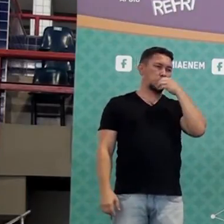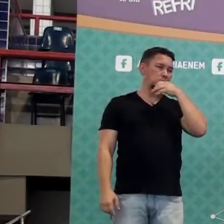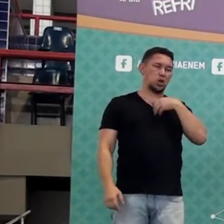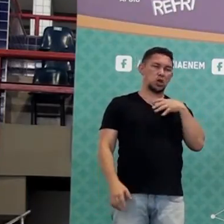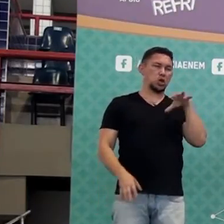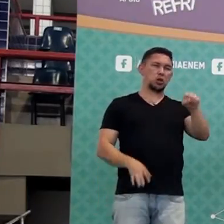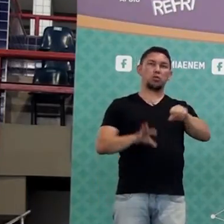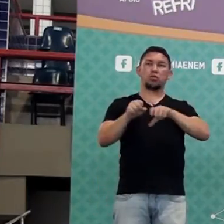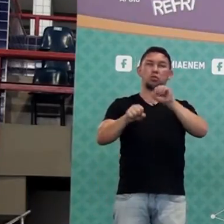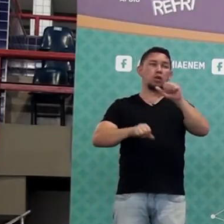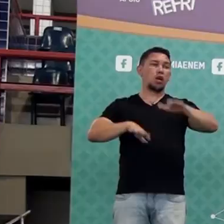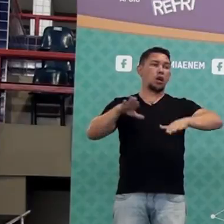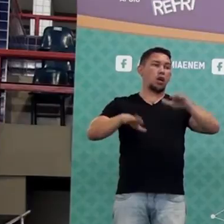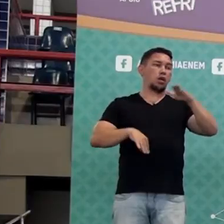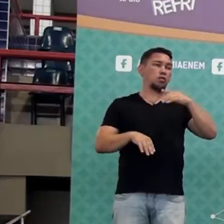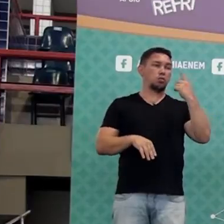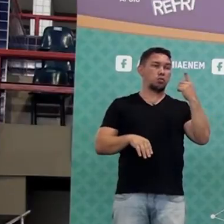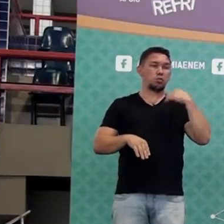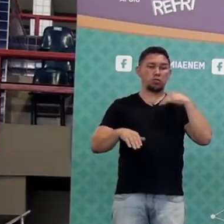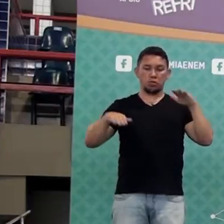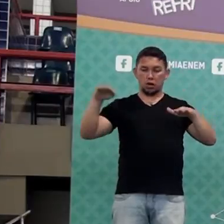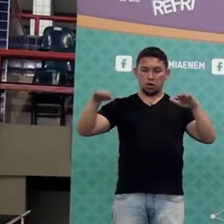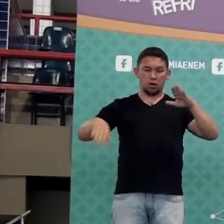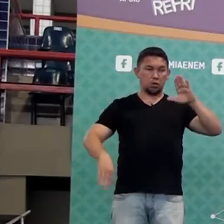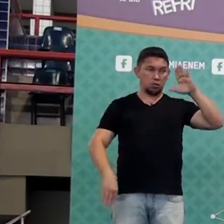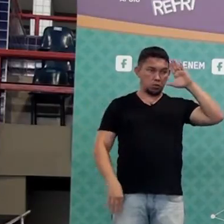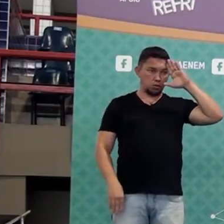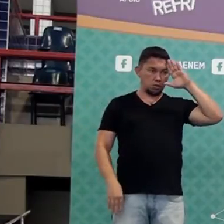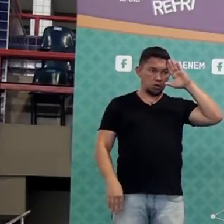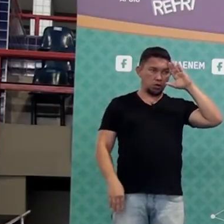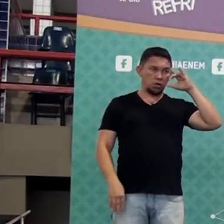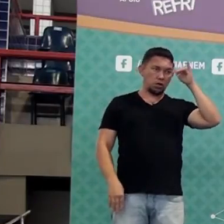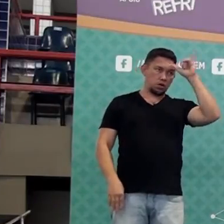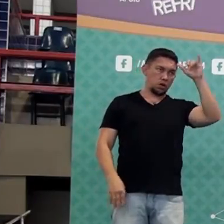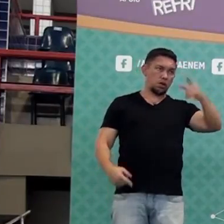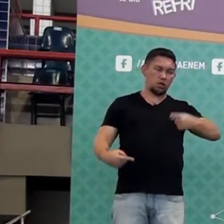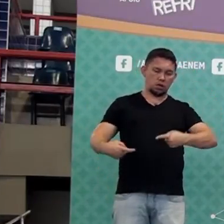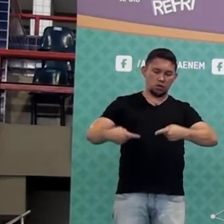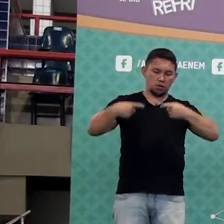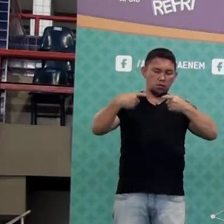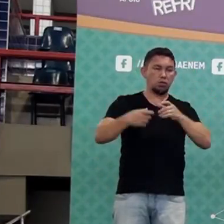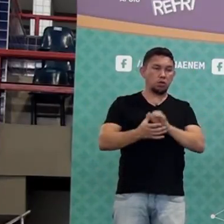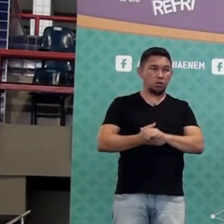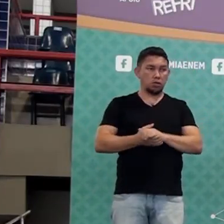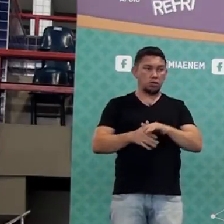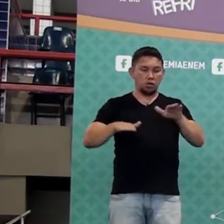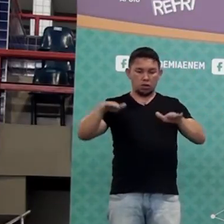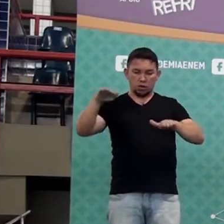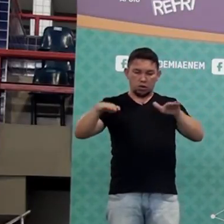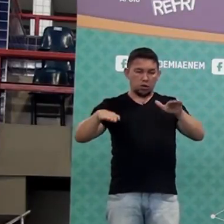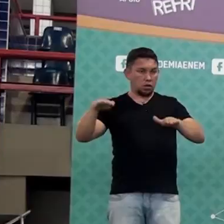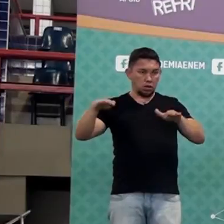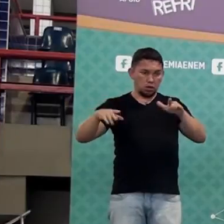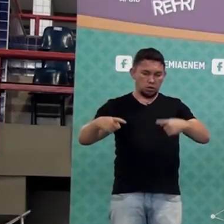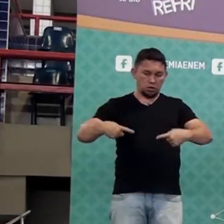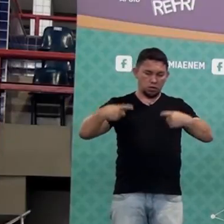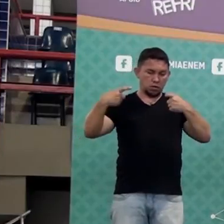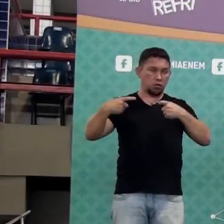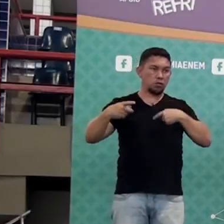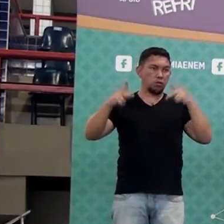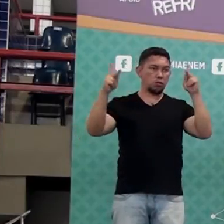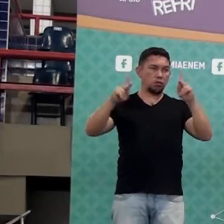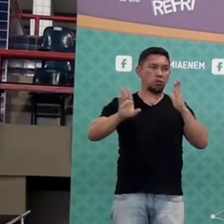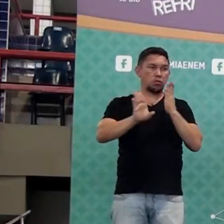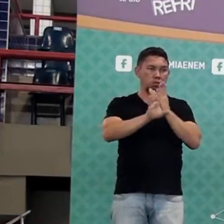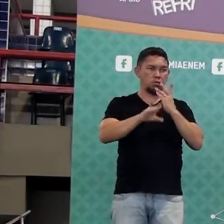né? Às vezes, equilíbrio militar evita guerra. Às vezes, equilíbrio militar tem paz